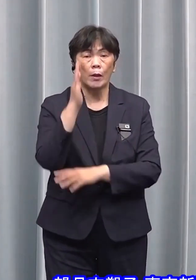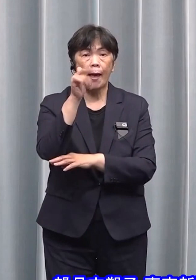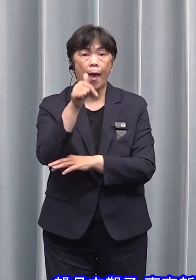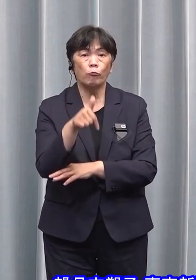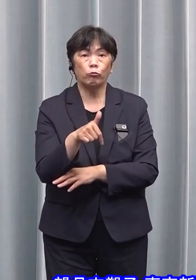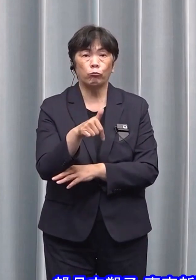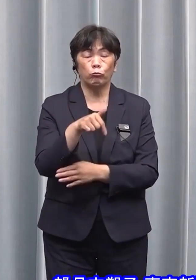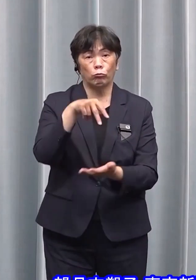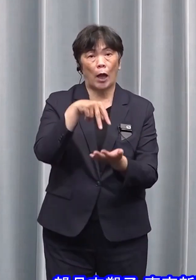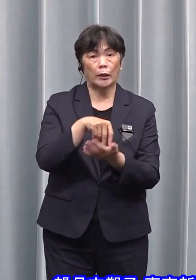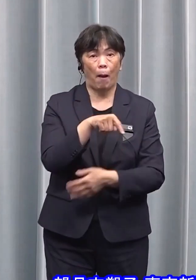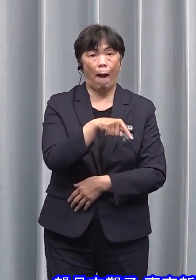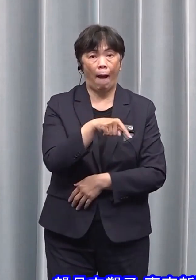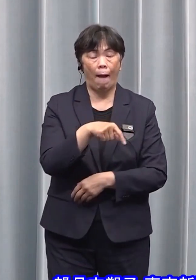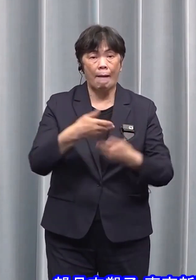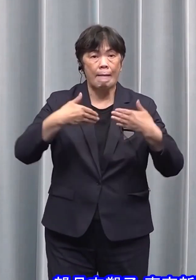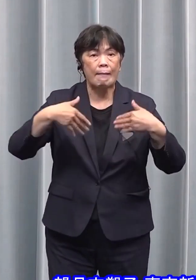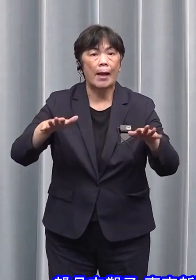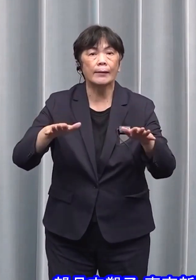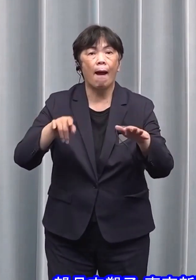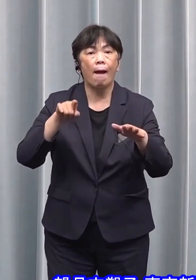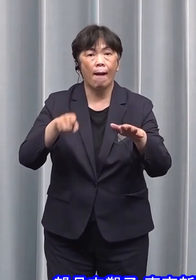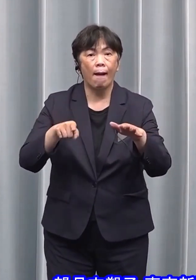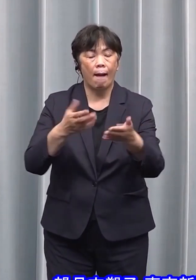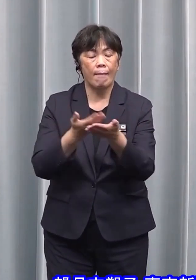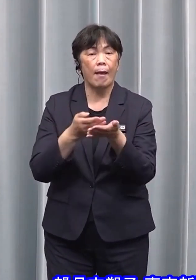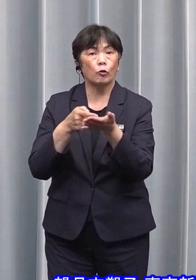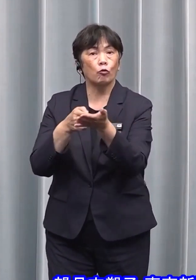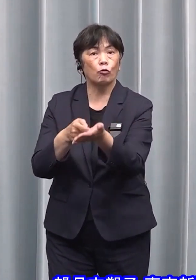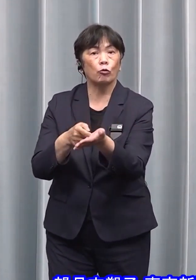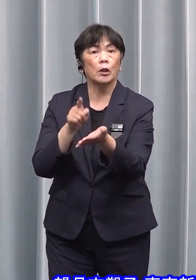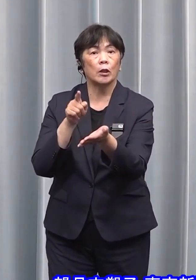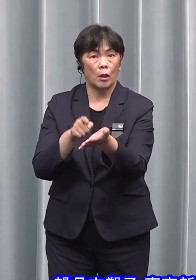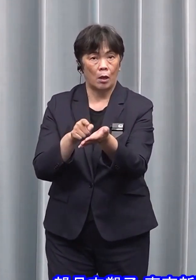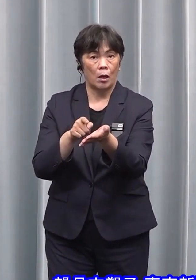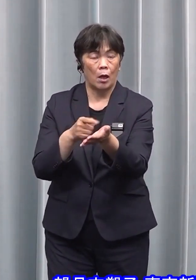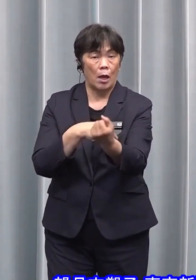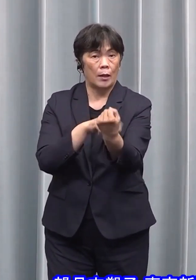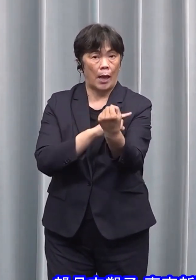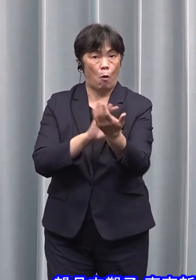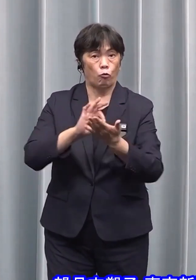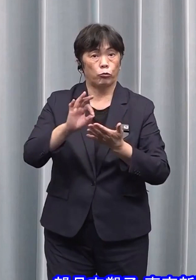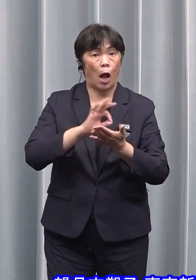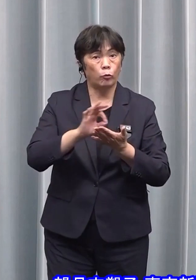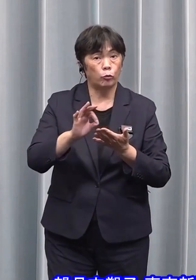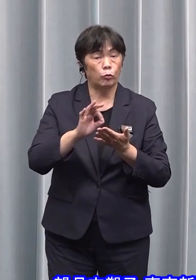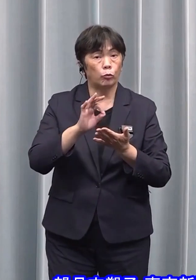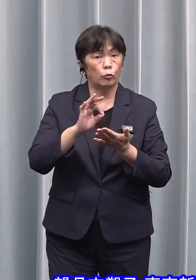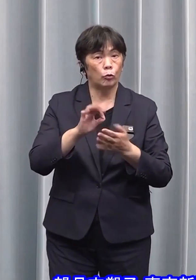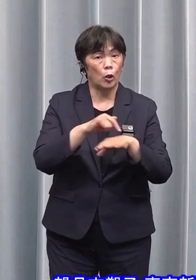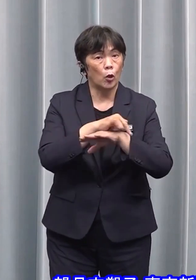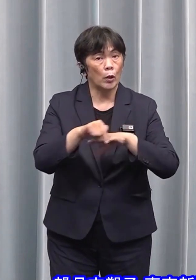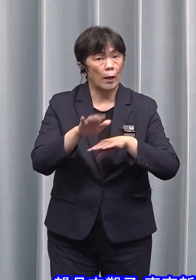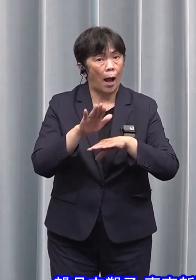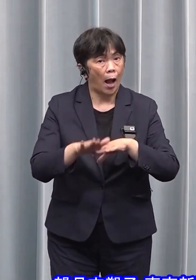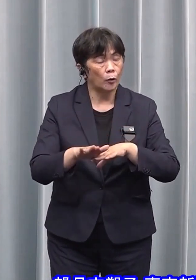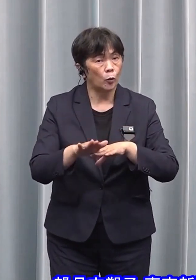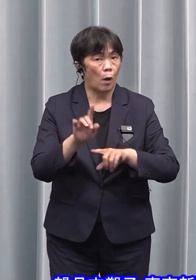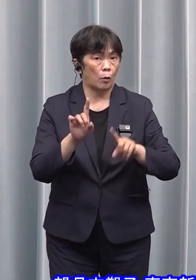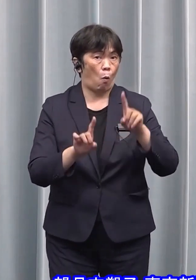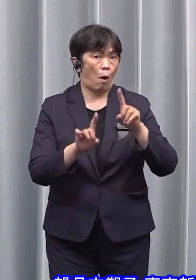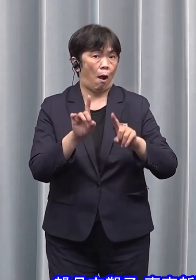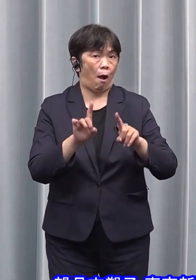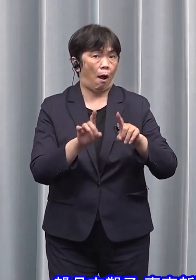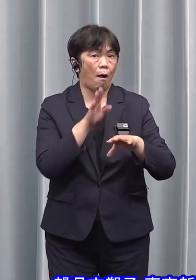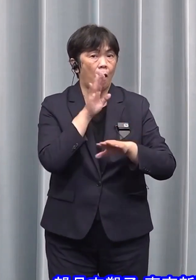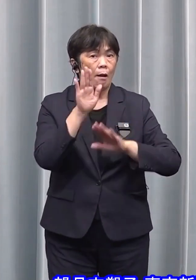ですね、解散請求に向けてこれ質問、解散請求権を行使するというおつもりが今でもあるのか、この現